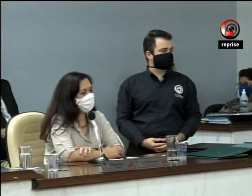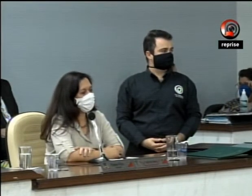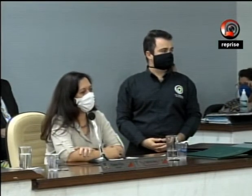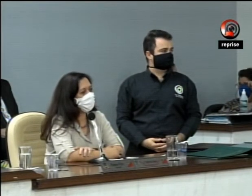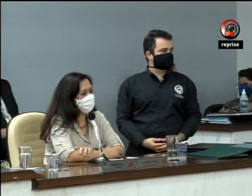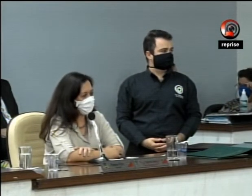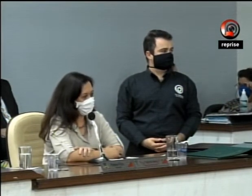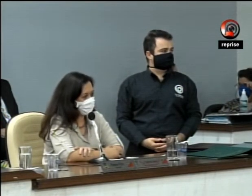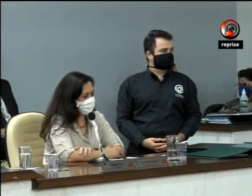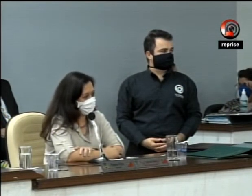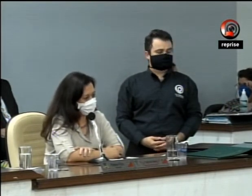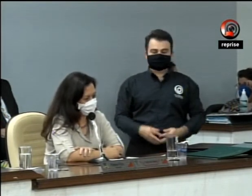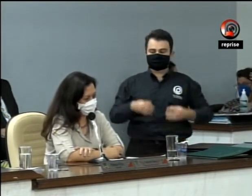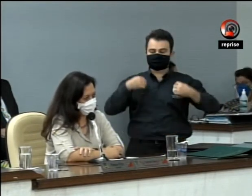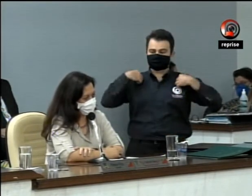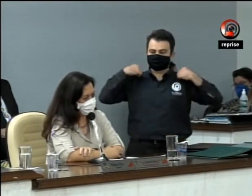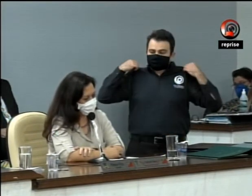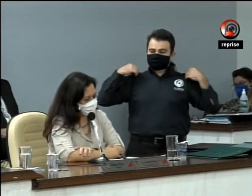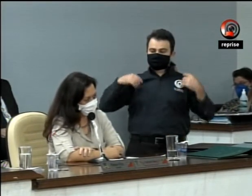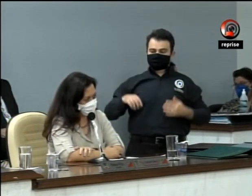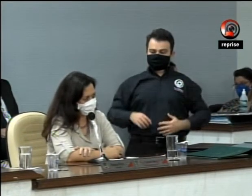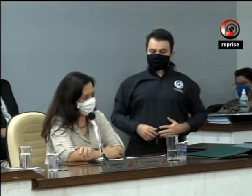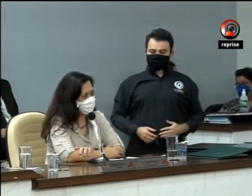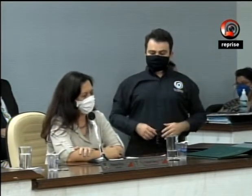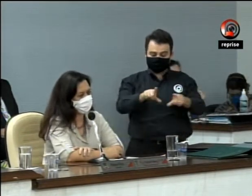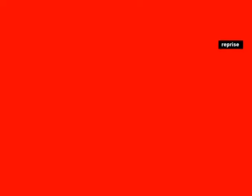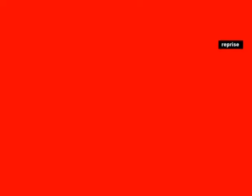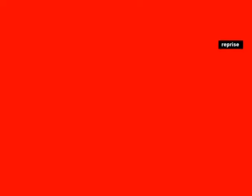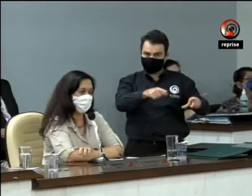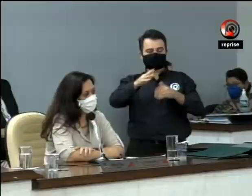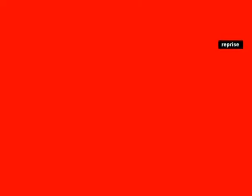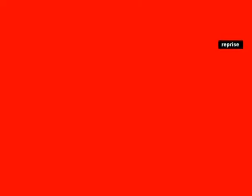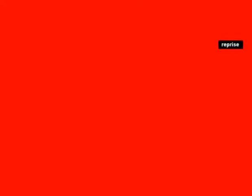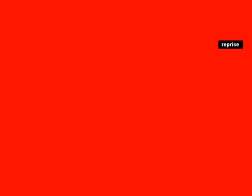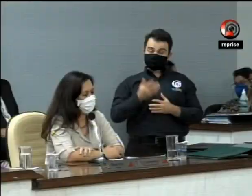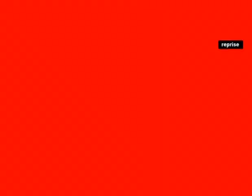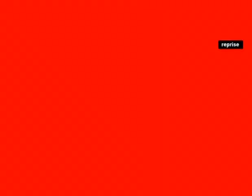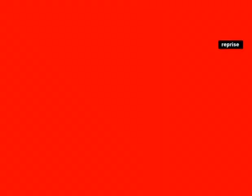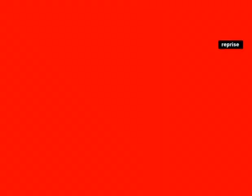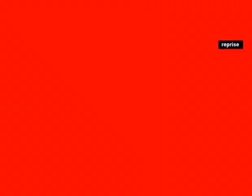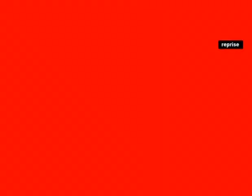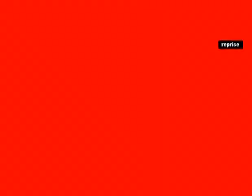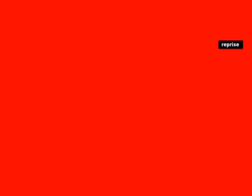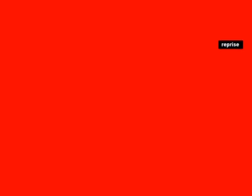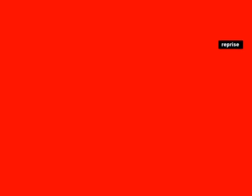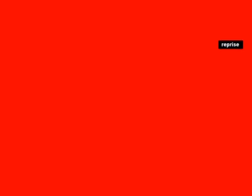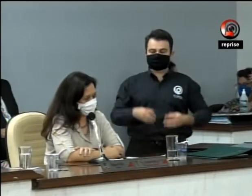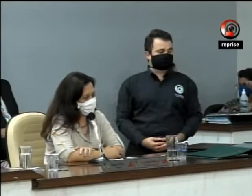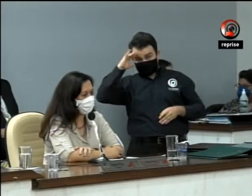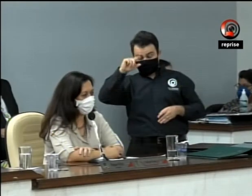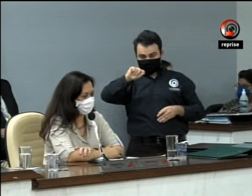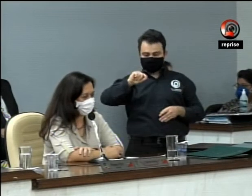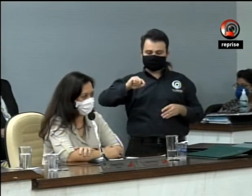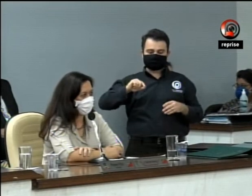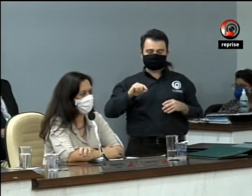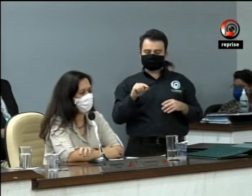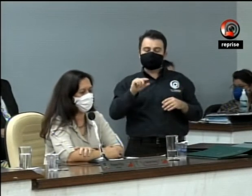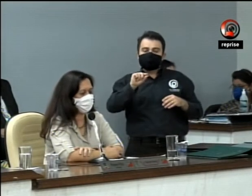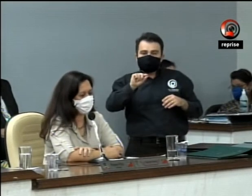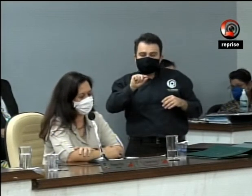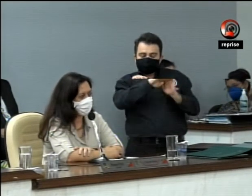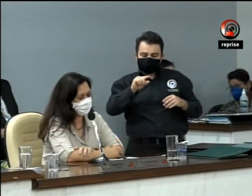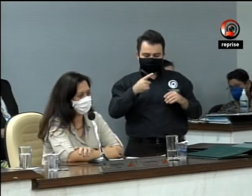aulas? O que estava sendo decidido naquele momento do documento orientador, o grupo decidiu focar o protocolo para